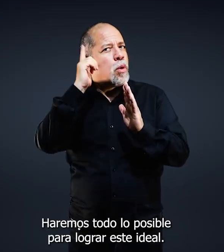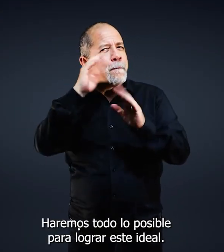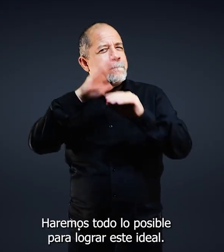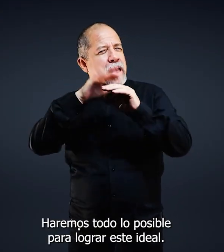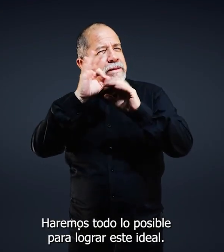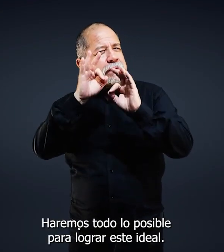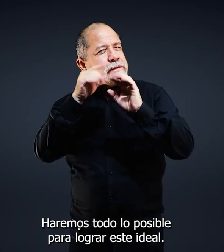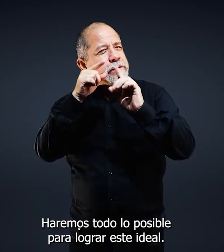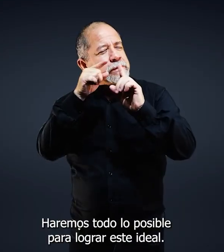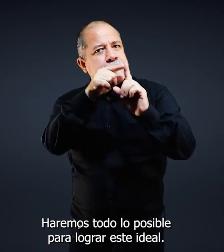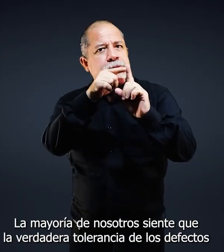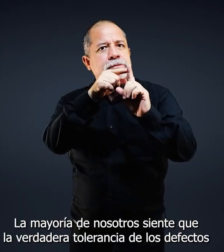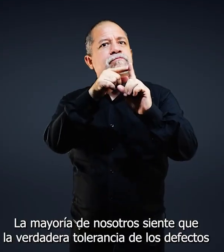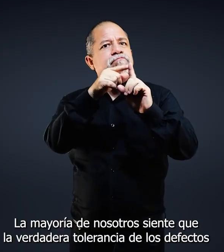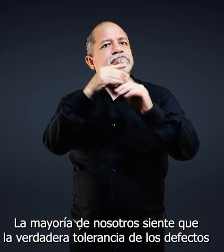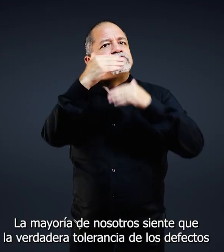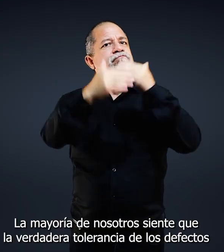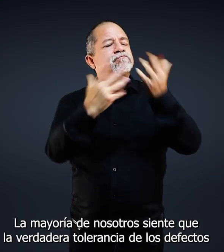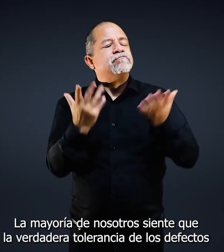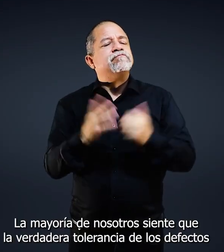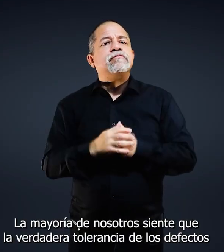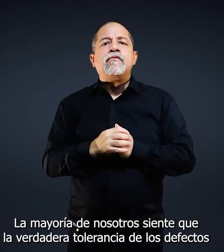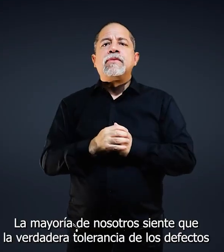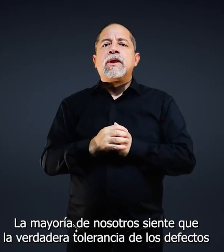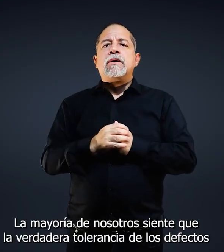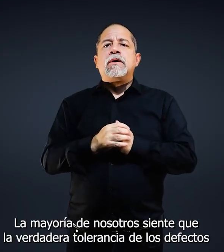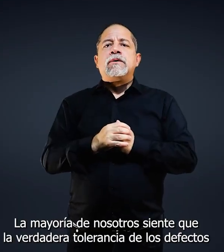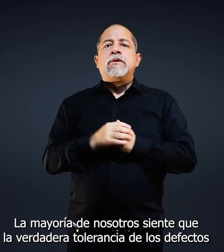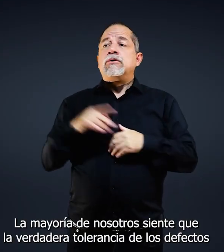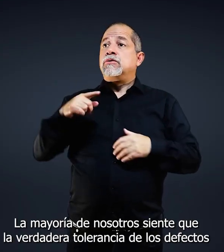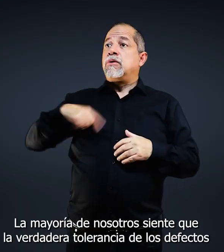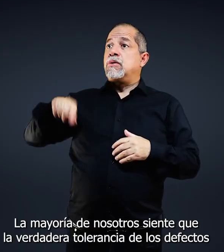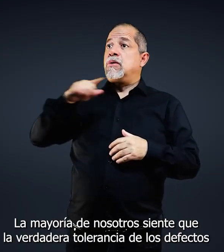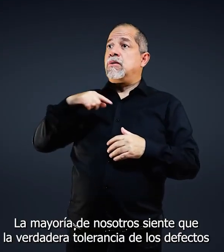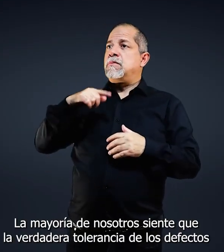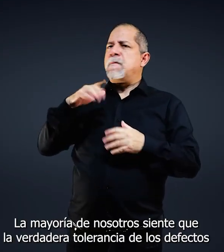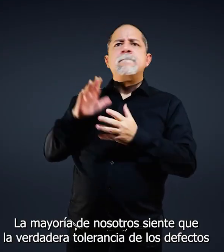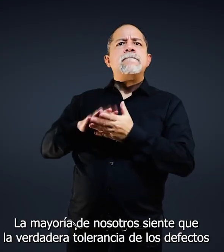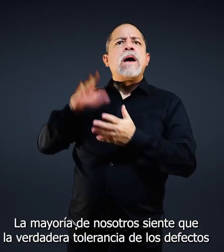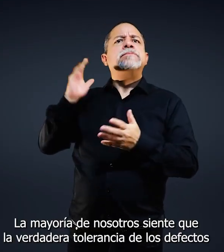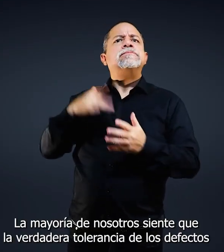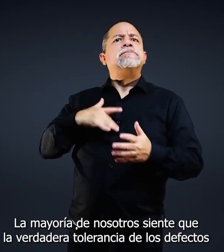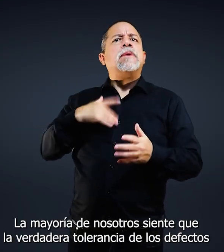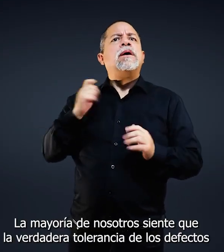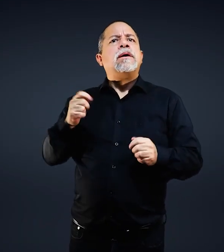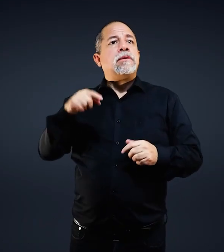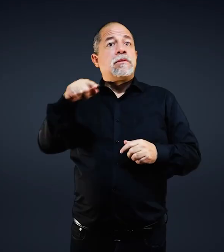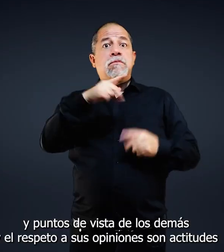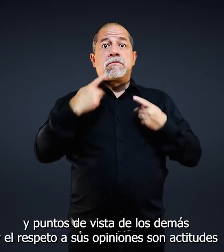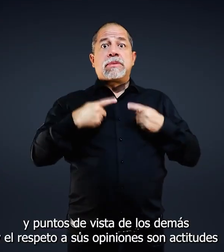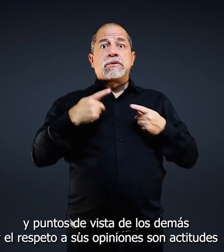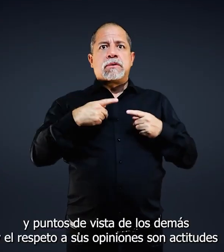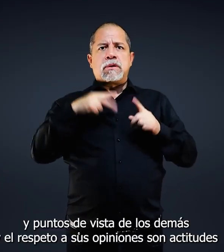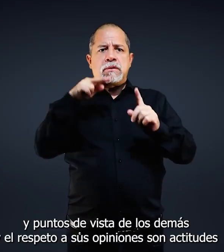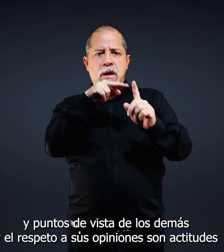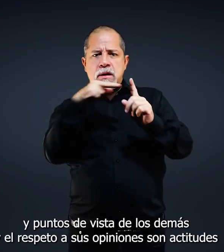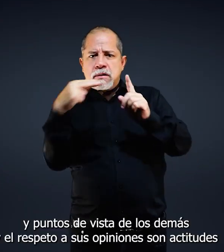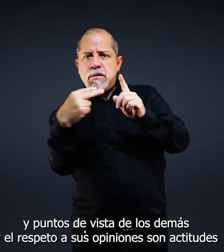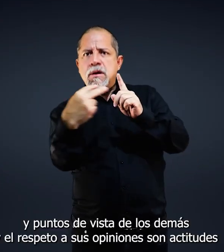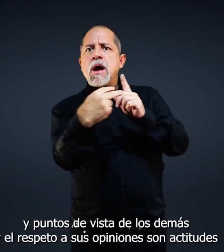este ideal. La mayoría de nosotros siente que la verdadera tolerancia de los defectos y puntos de vista de los demás